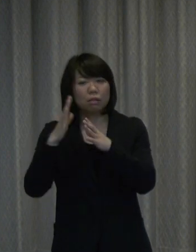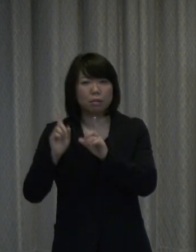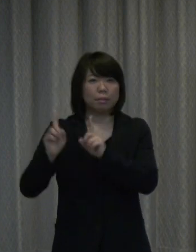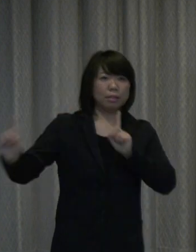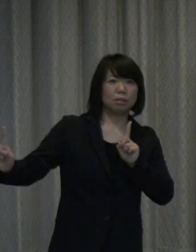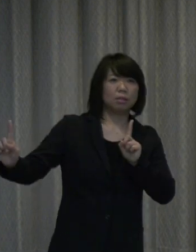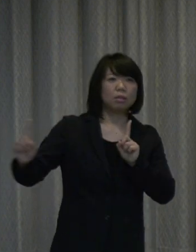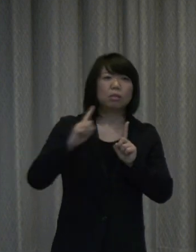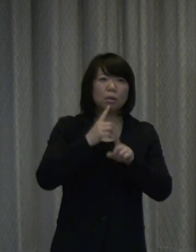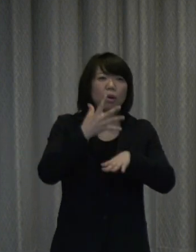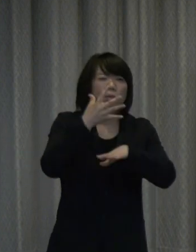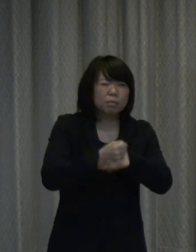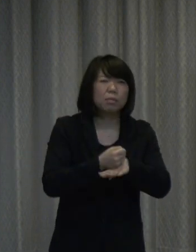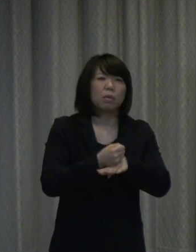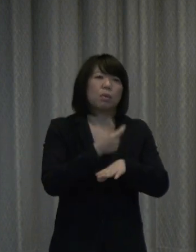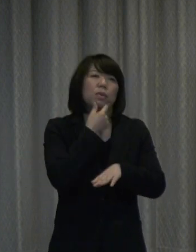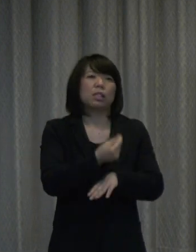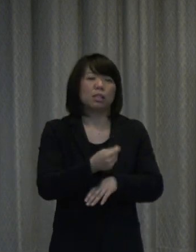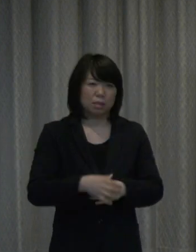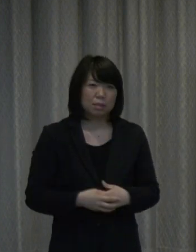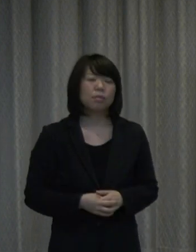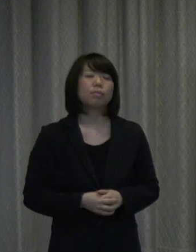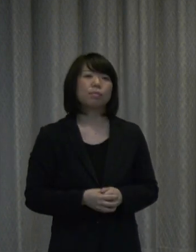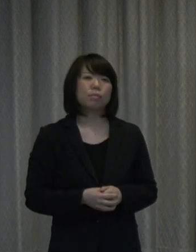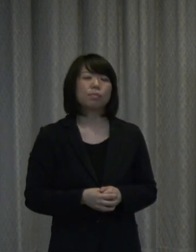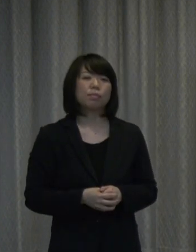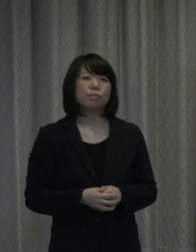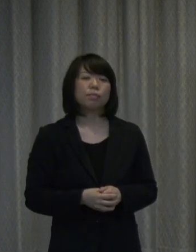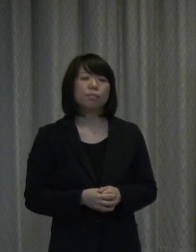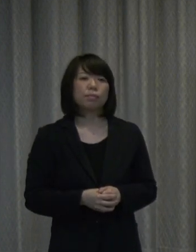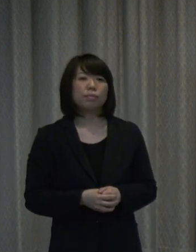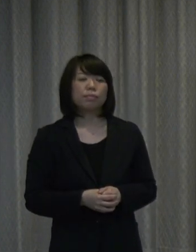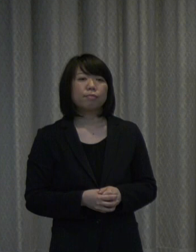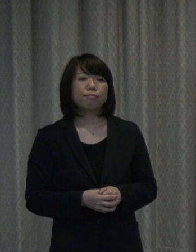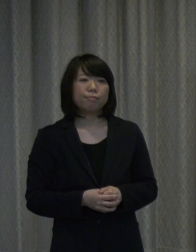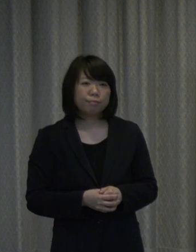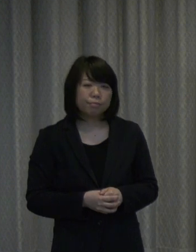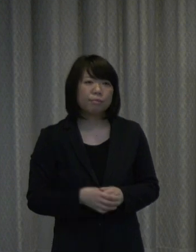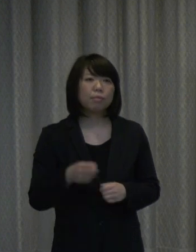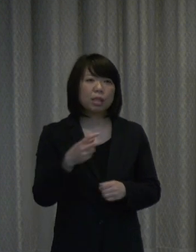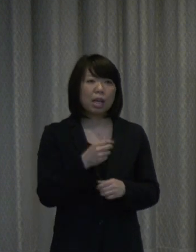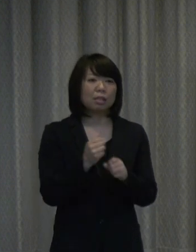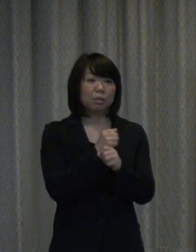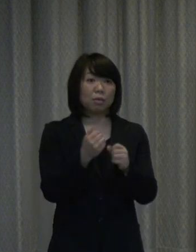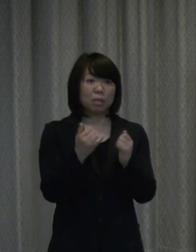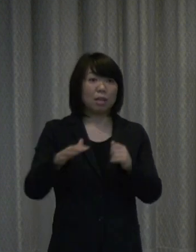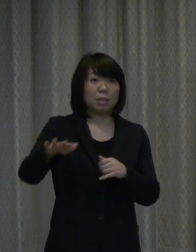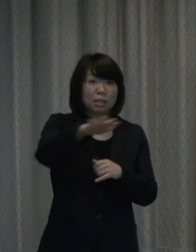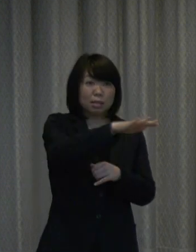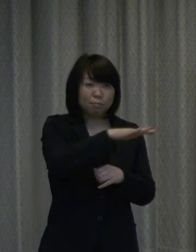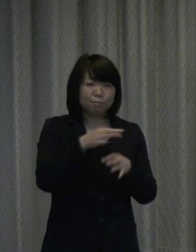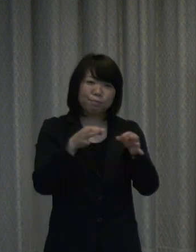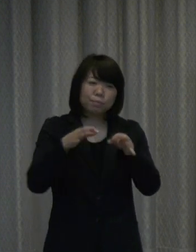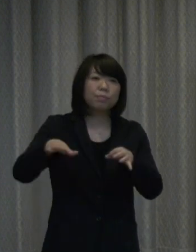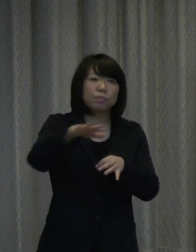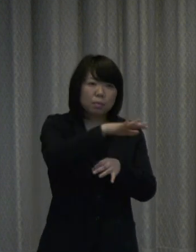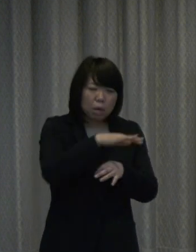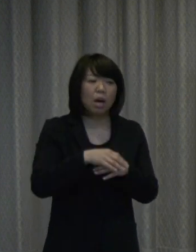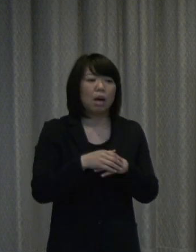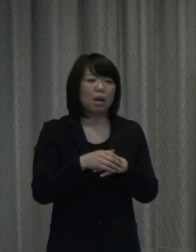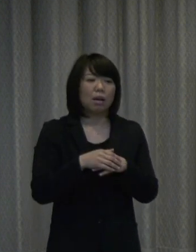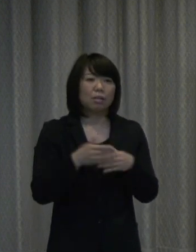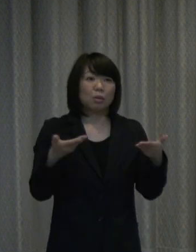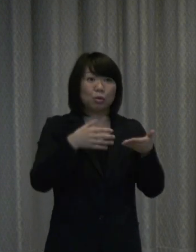ますように改めてお願いを申し上げます。そして事業者の皆様方には、職場